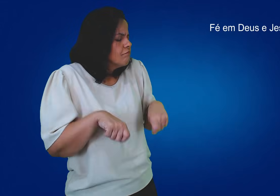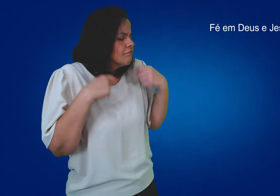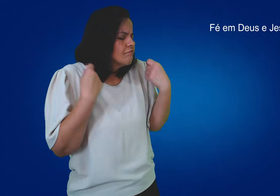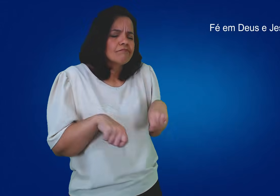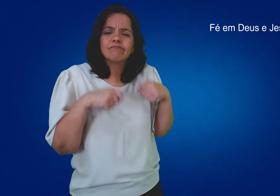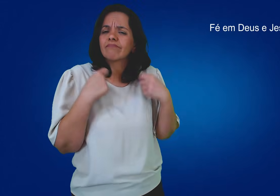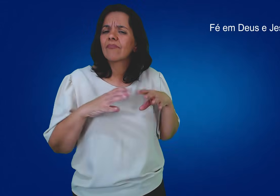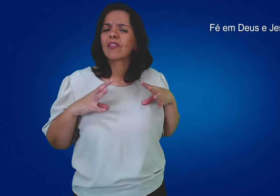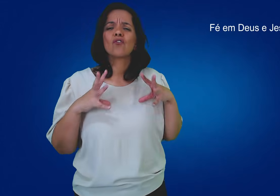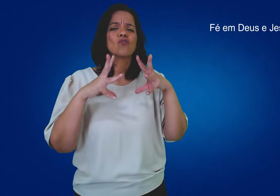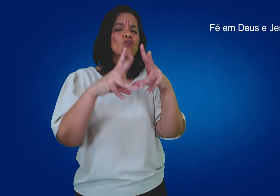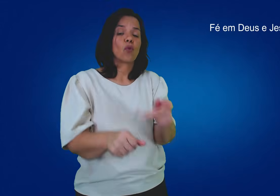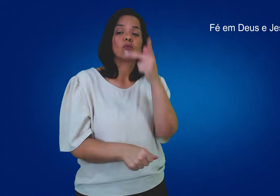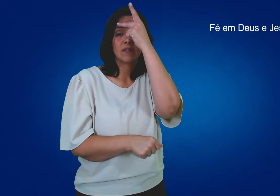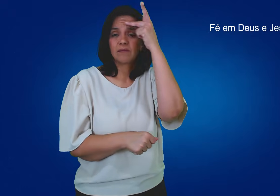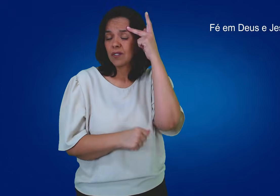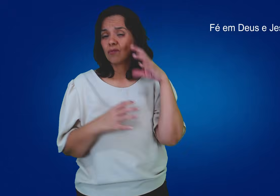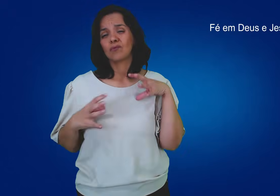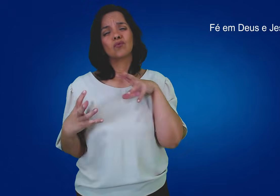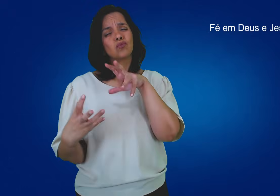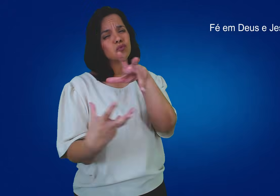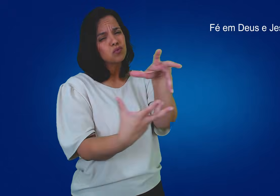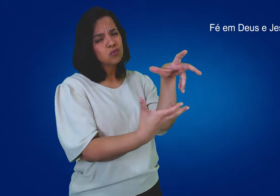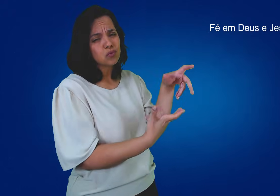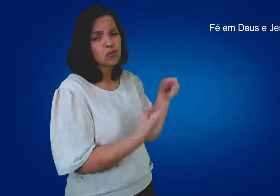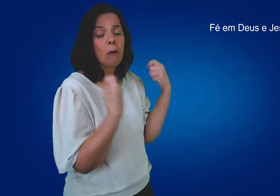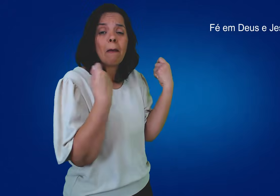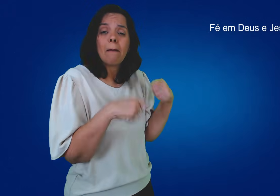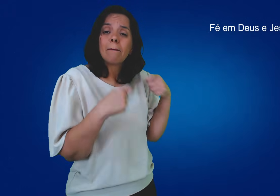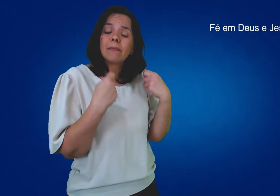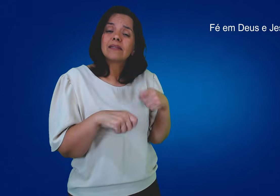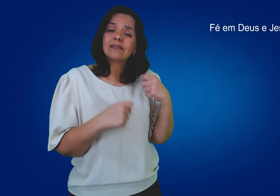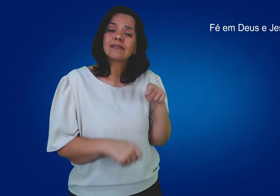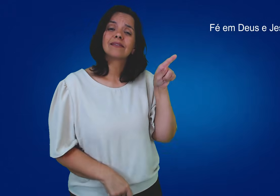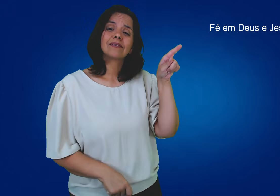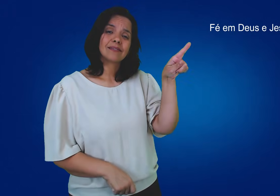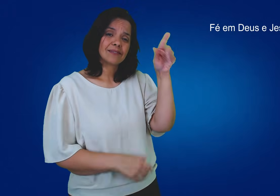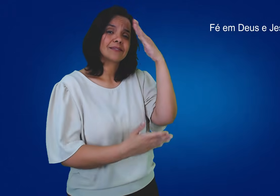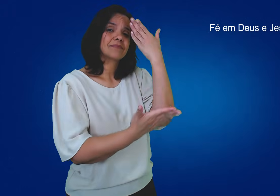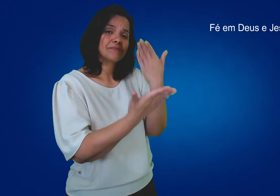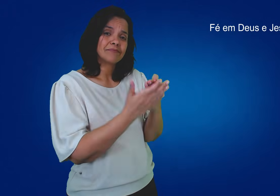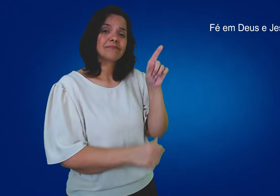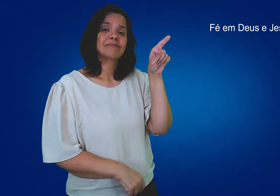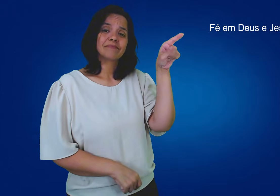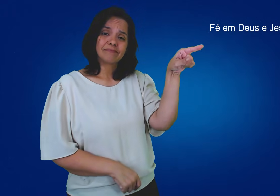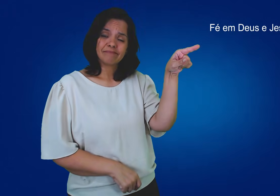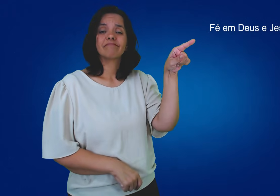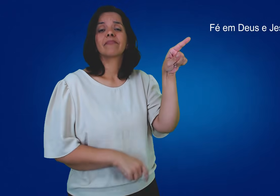E é muito importante que todas as pessoas aprendam isso.